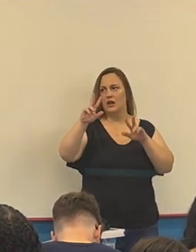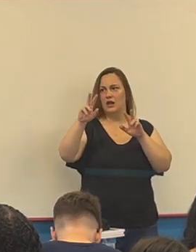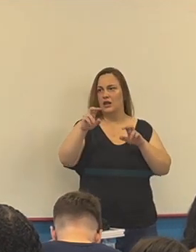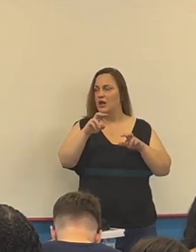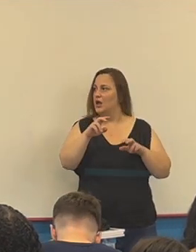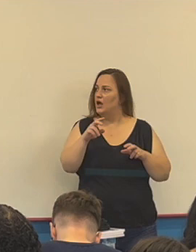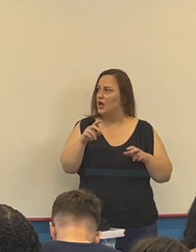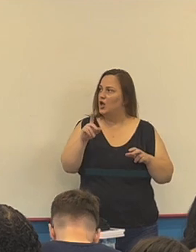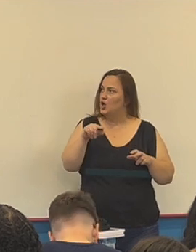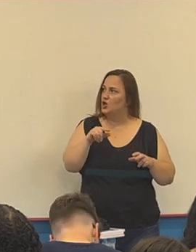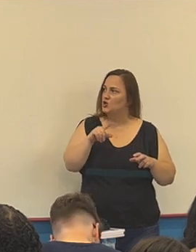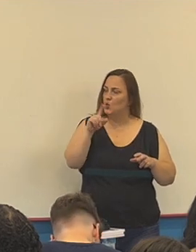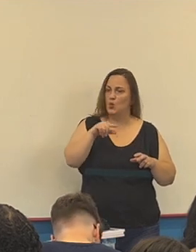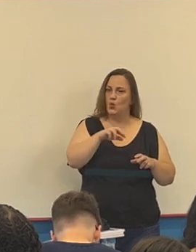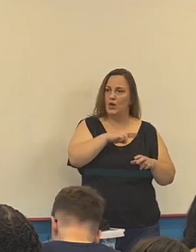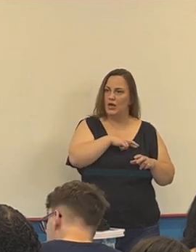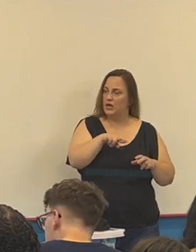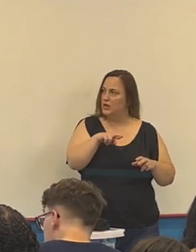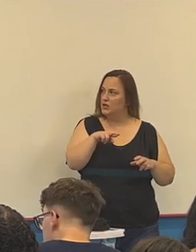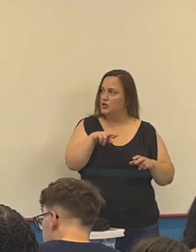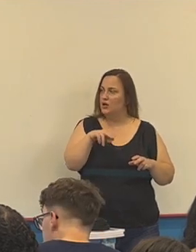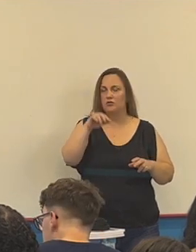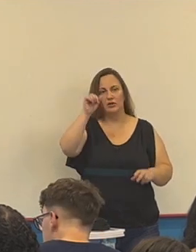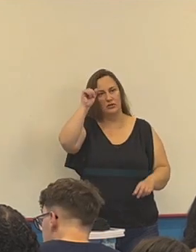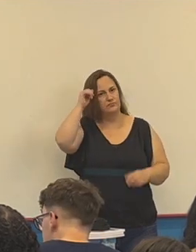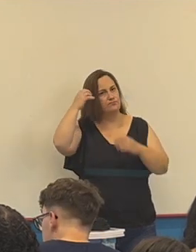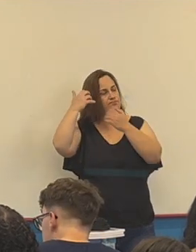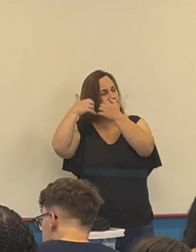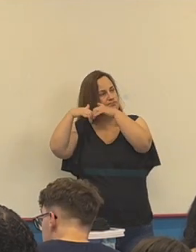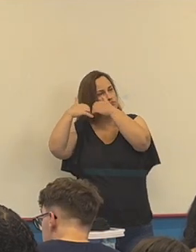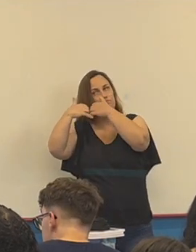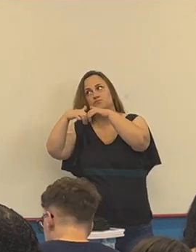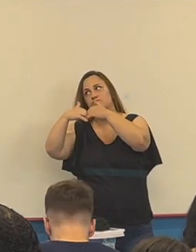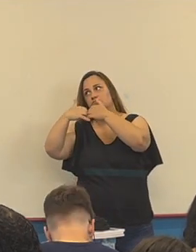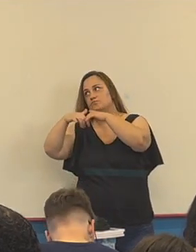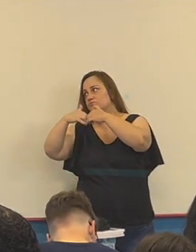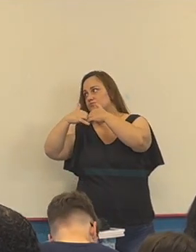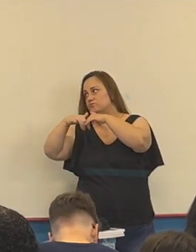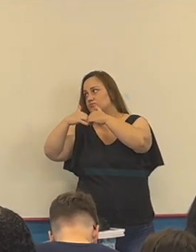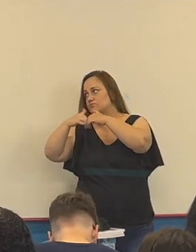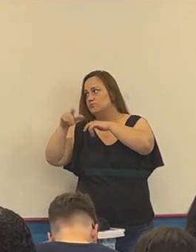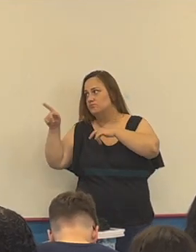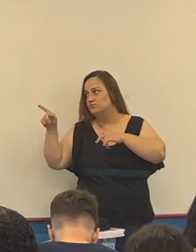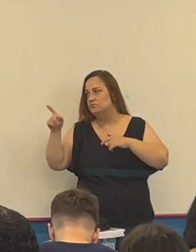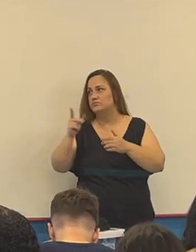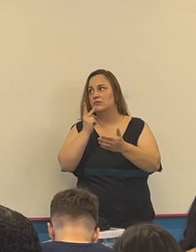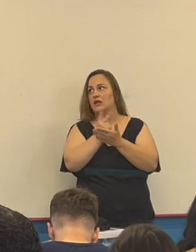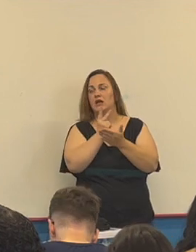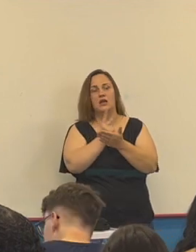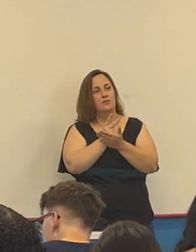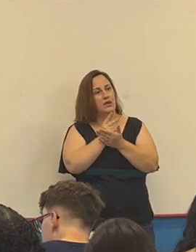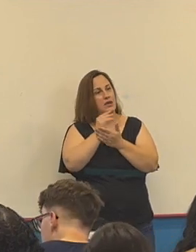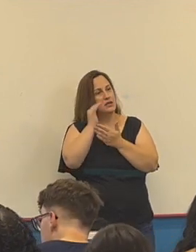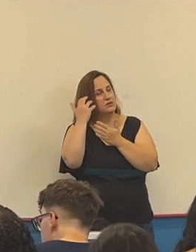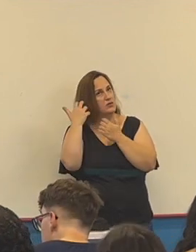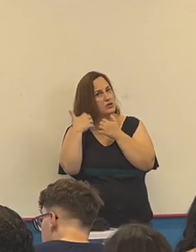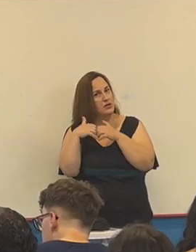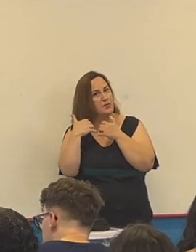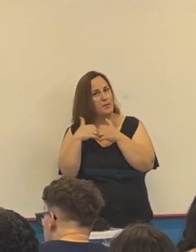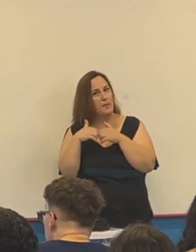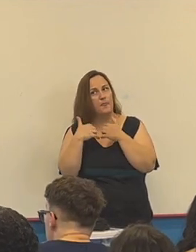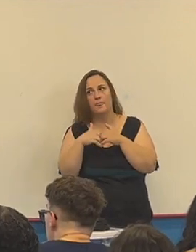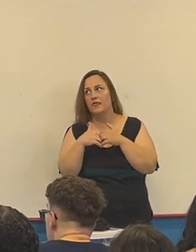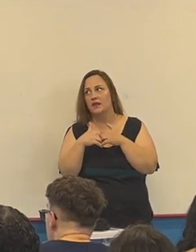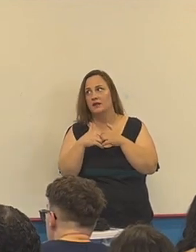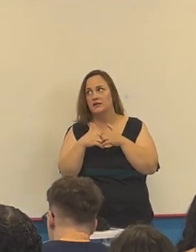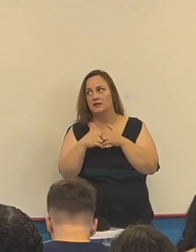Então, esse mesmo rapaz, ele está aqui nesse trabalho, pensando do mesmo jeito. E o nome desse trabalho